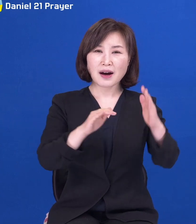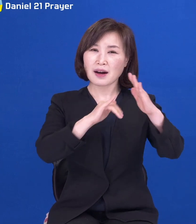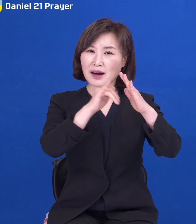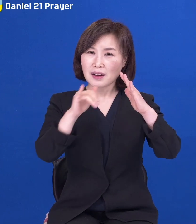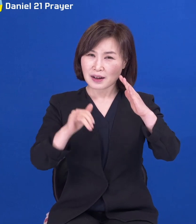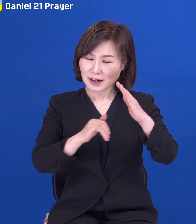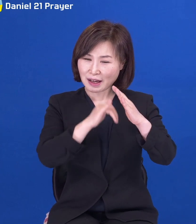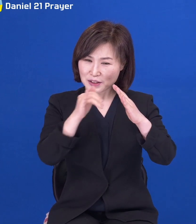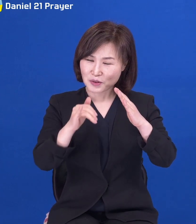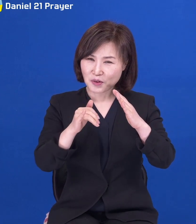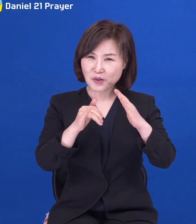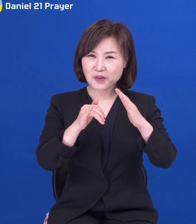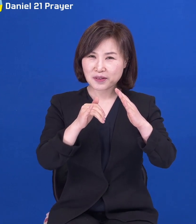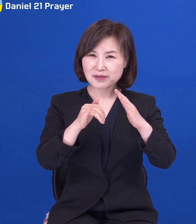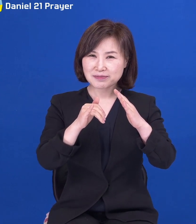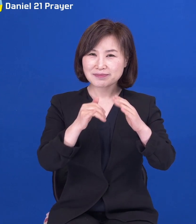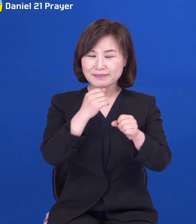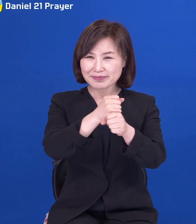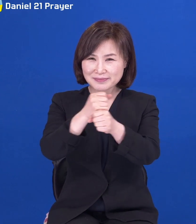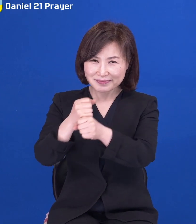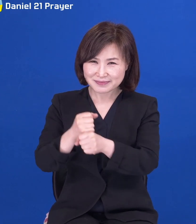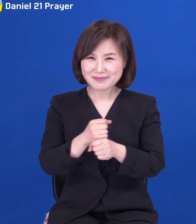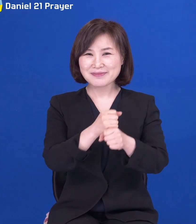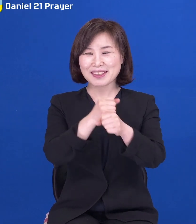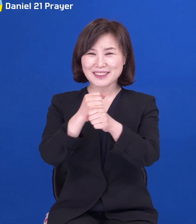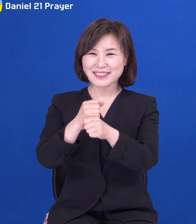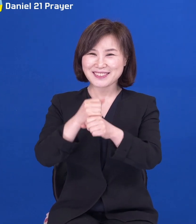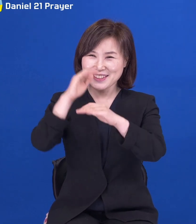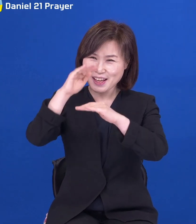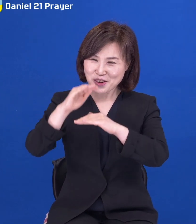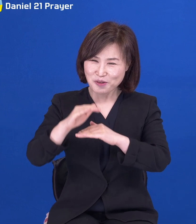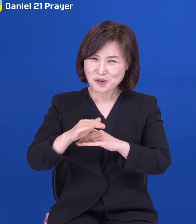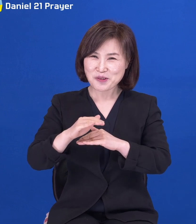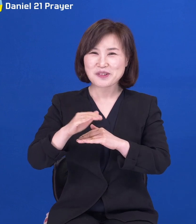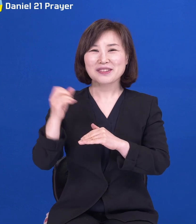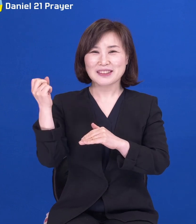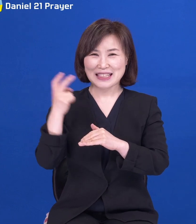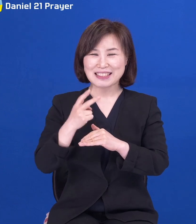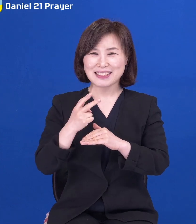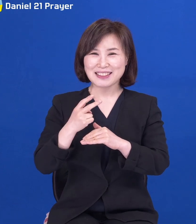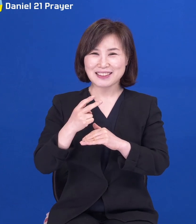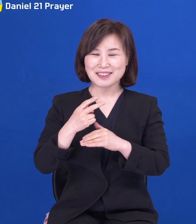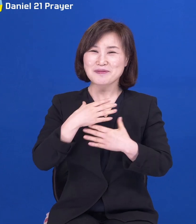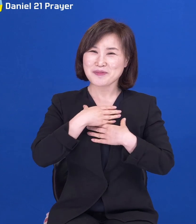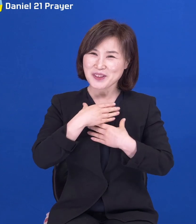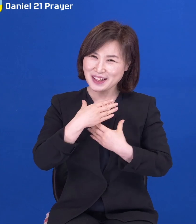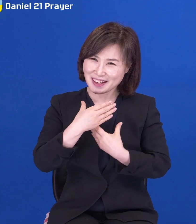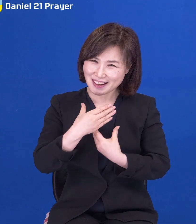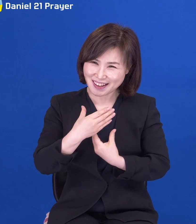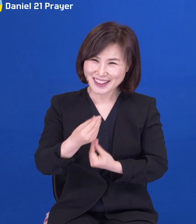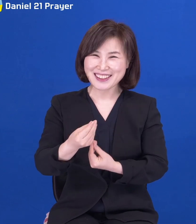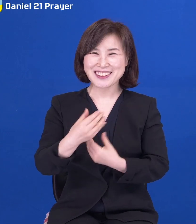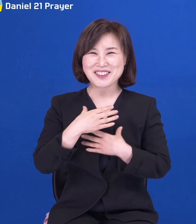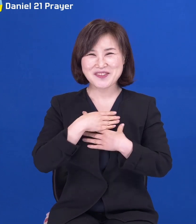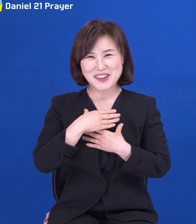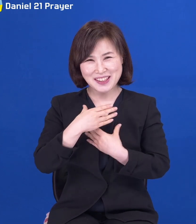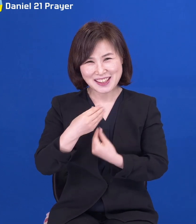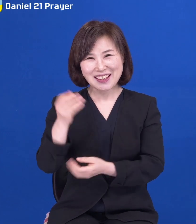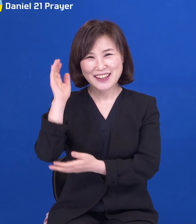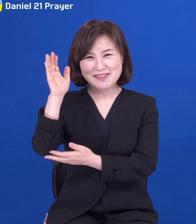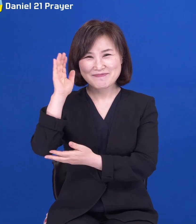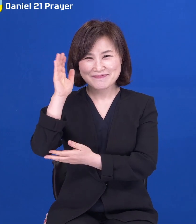해서 가정을 갖게 되고, 이 부분까지 편하게 낮추고